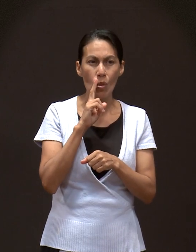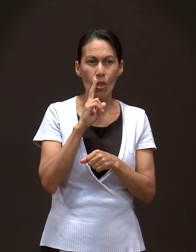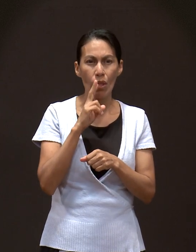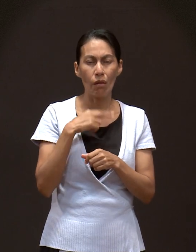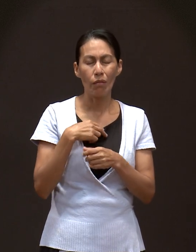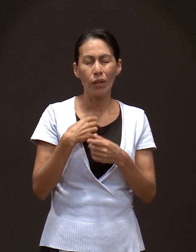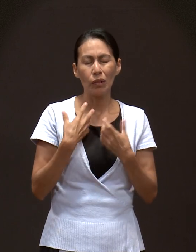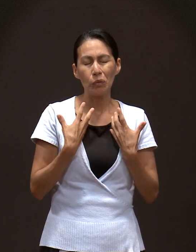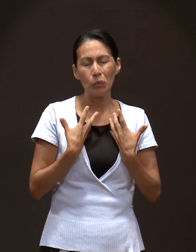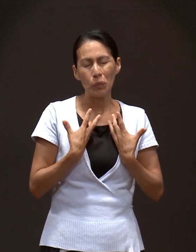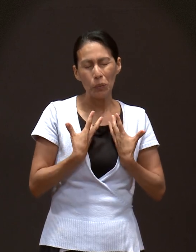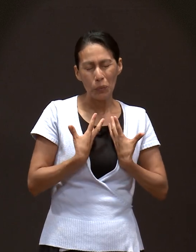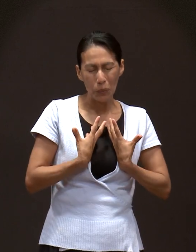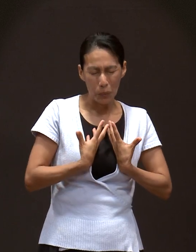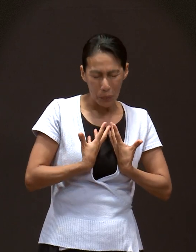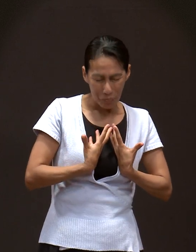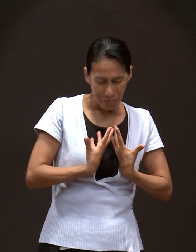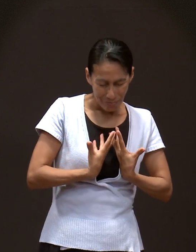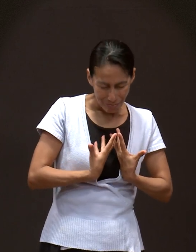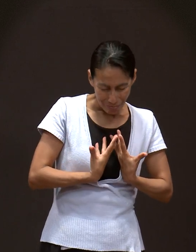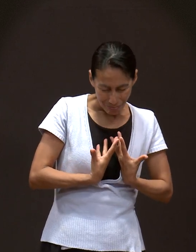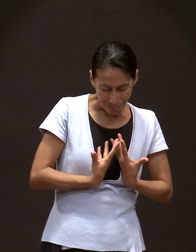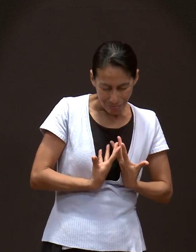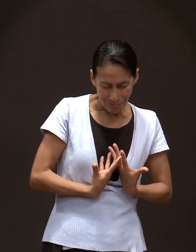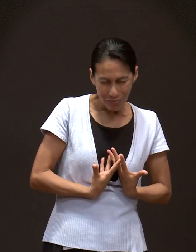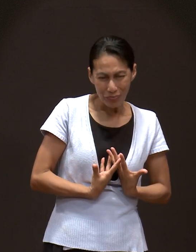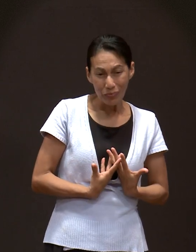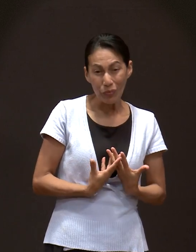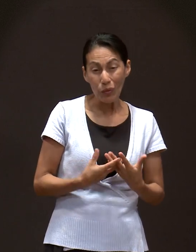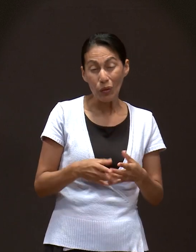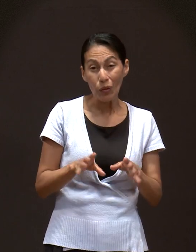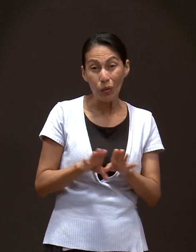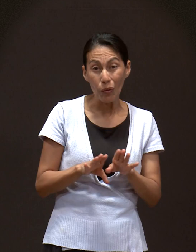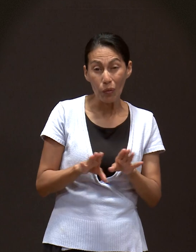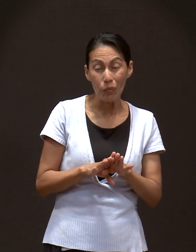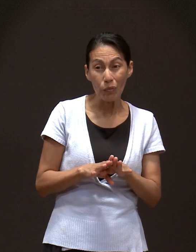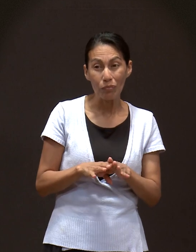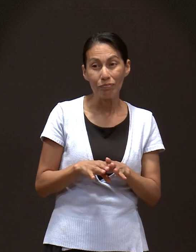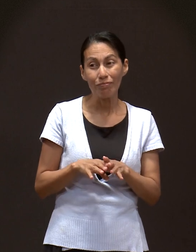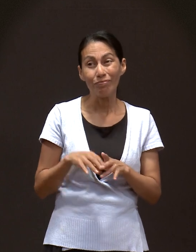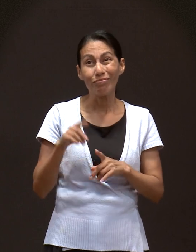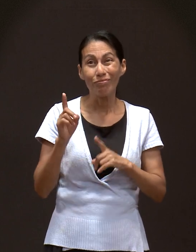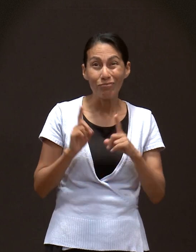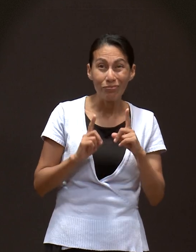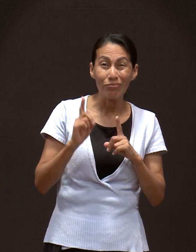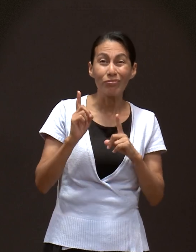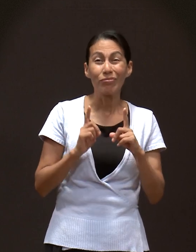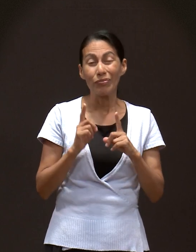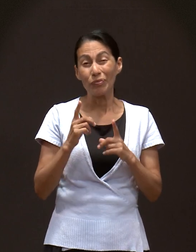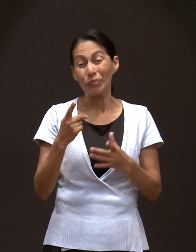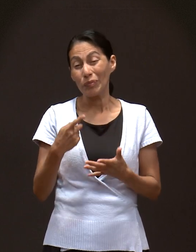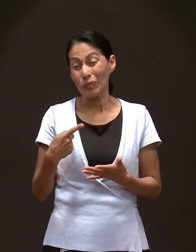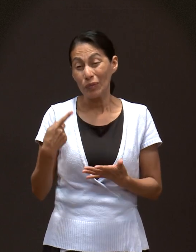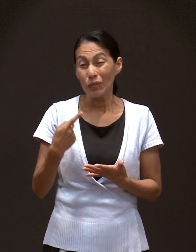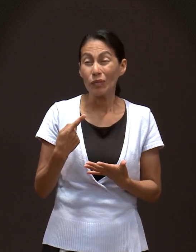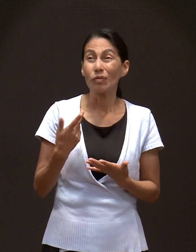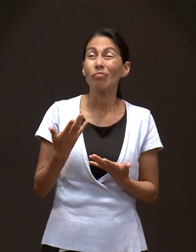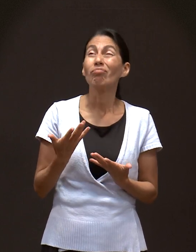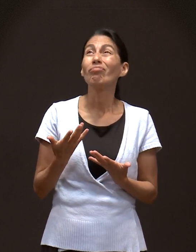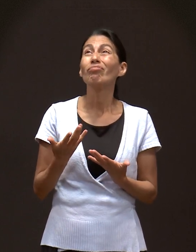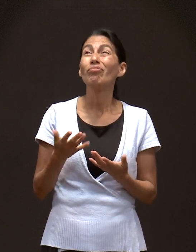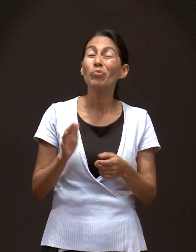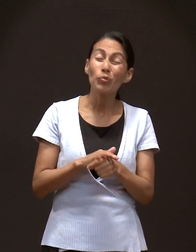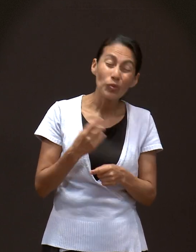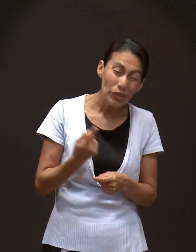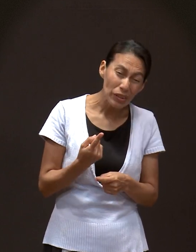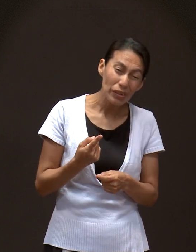una noticia y a mí me devastó. Y yo dije, ¿cómo es posible? Entran las preguntas al inicio de